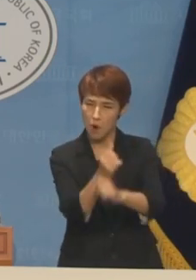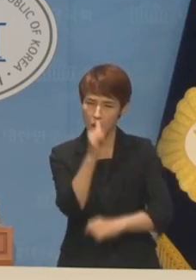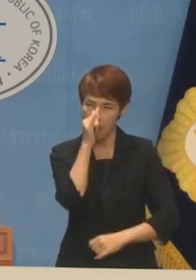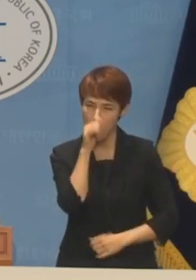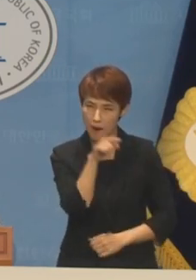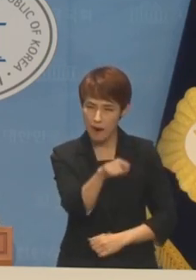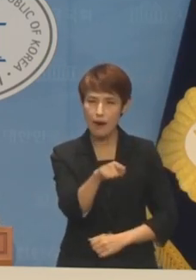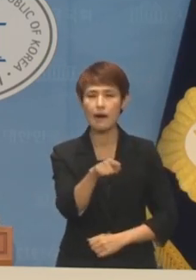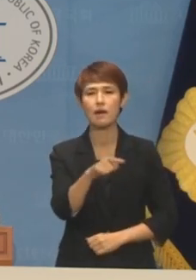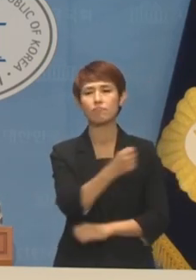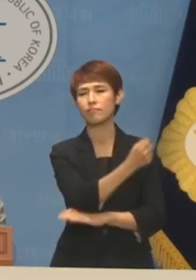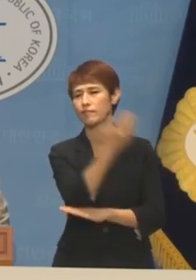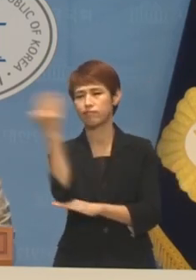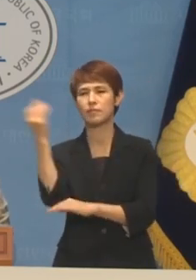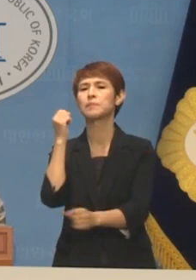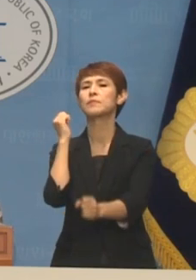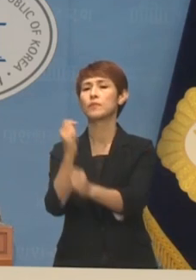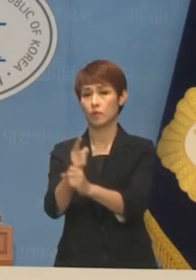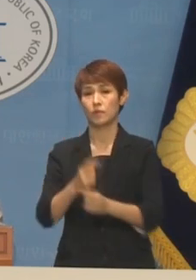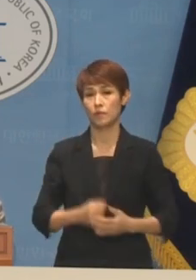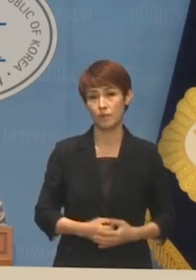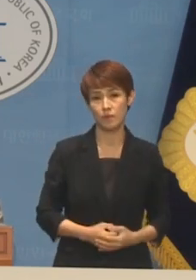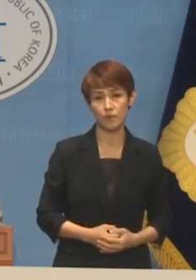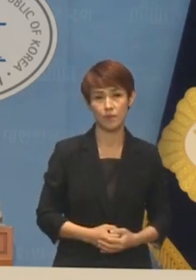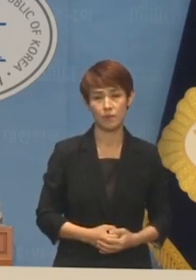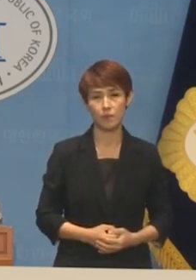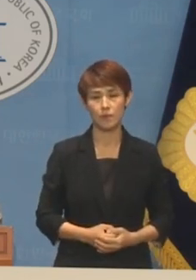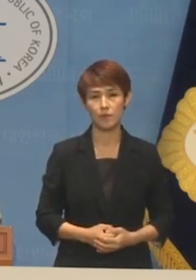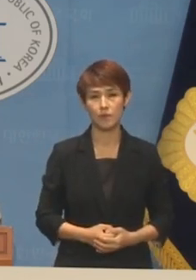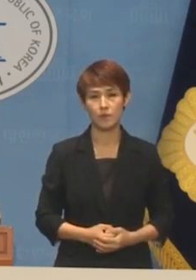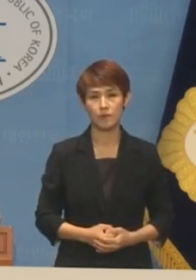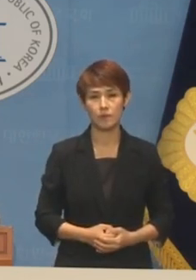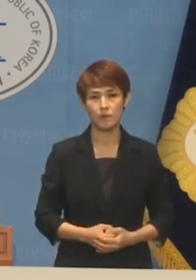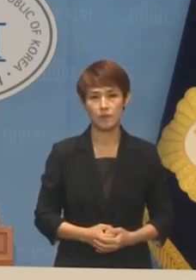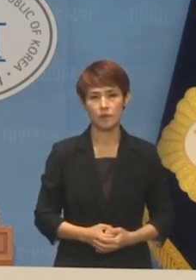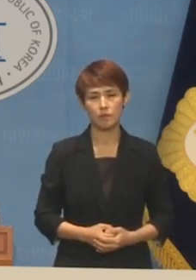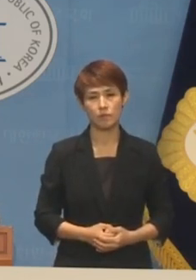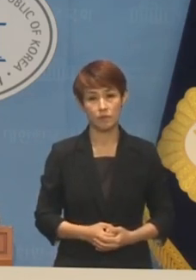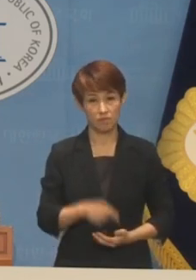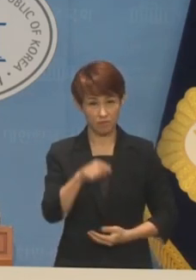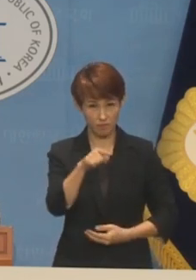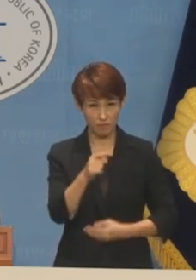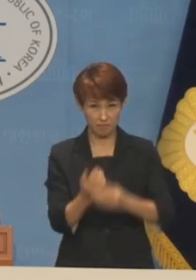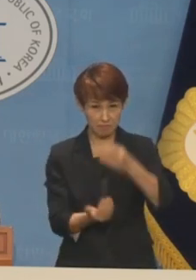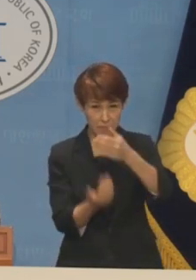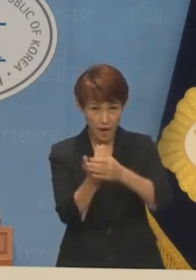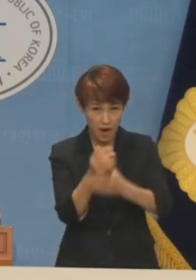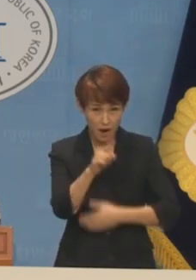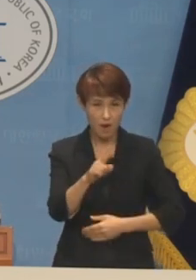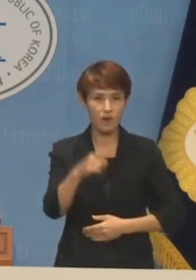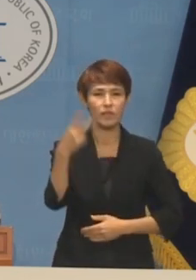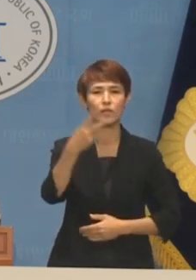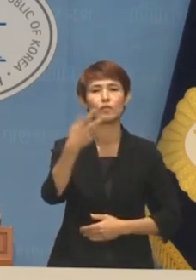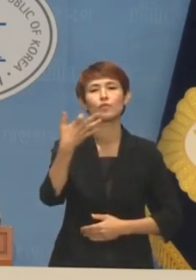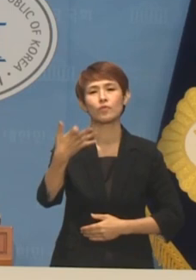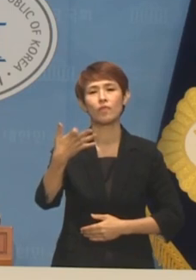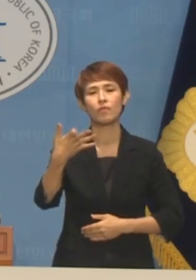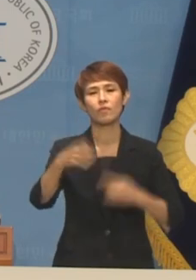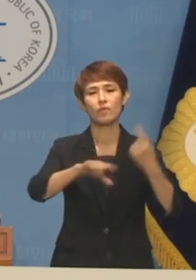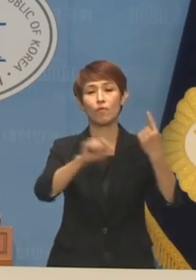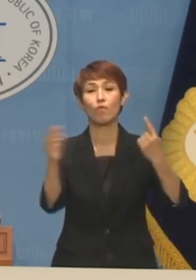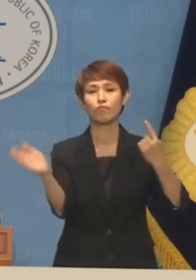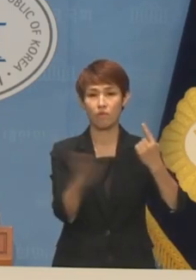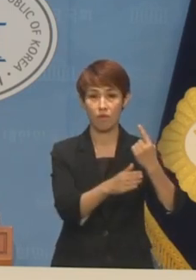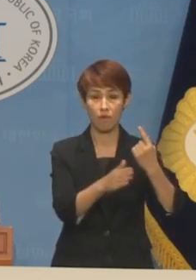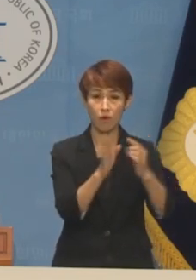바 있습니다. 그리고 이 모든 의혹과 비리는 2019년 1월 문재인 정권